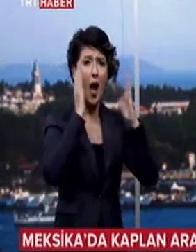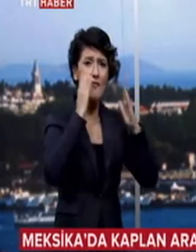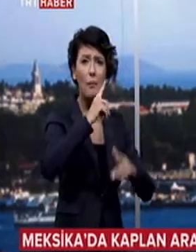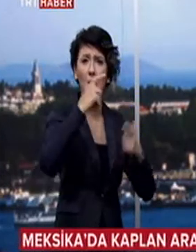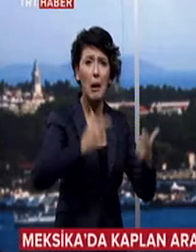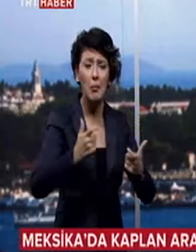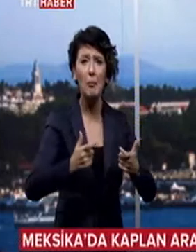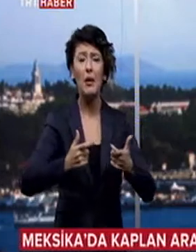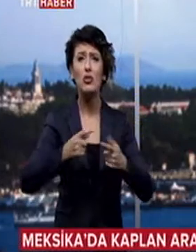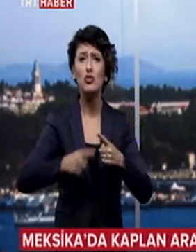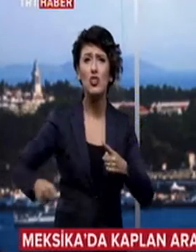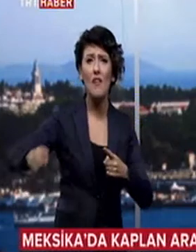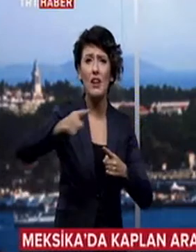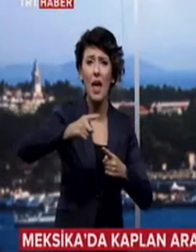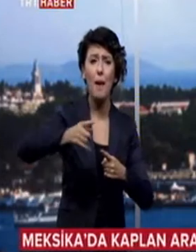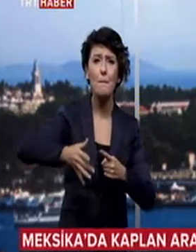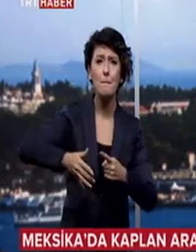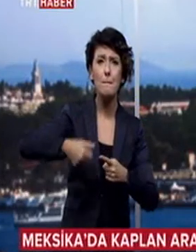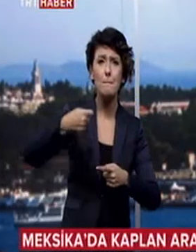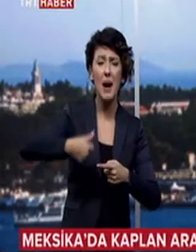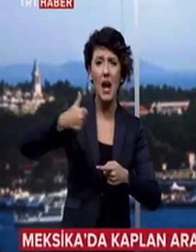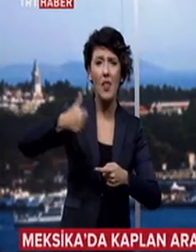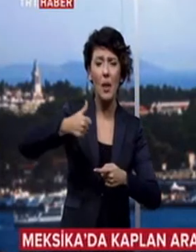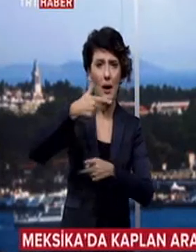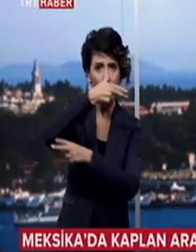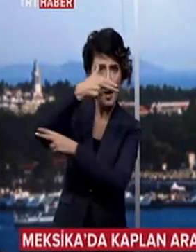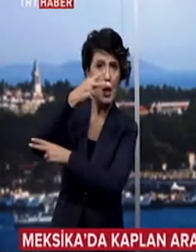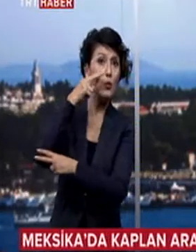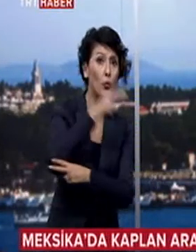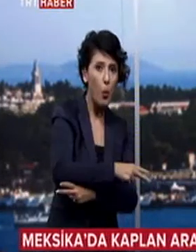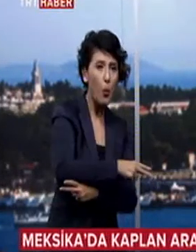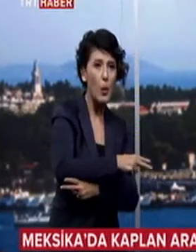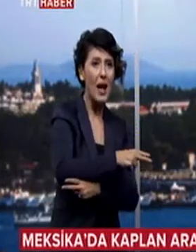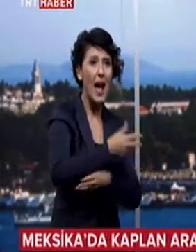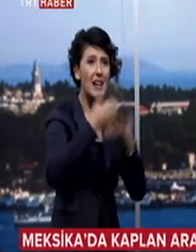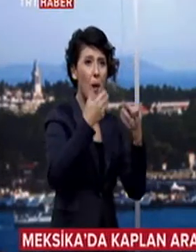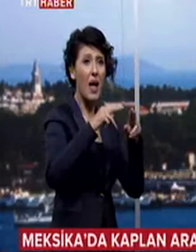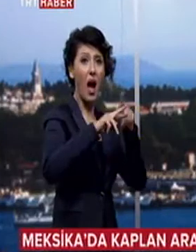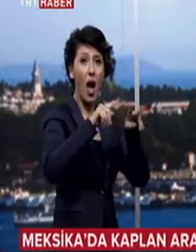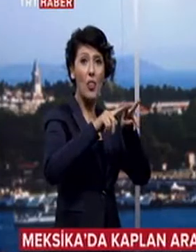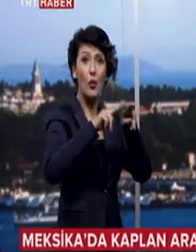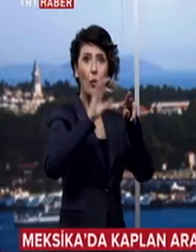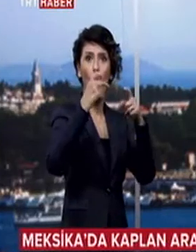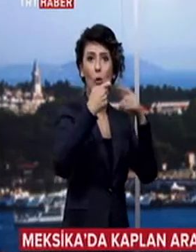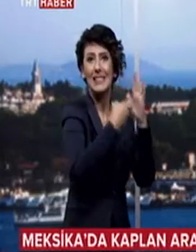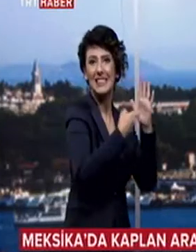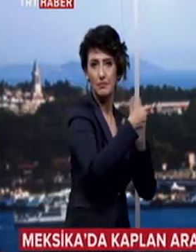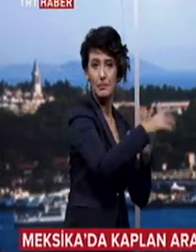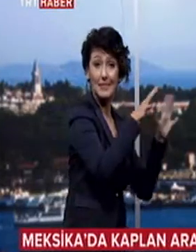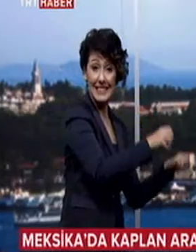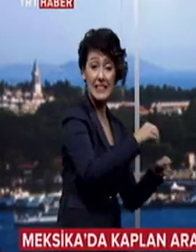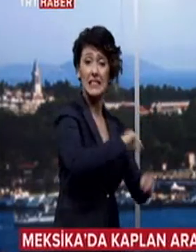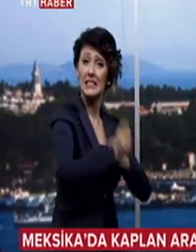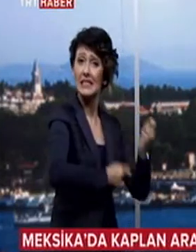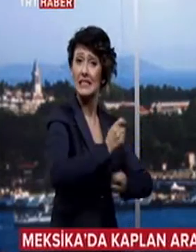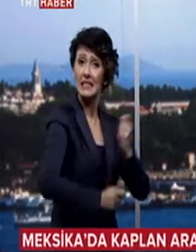ara Çevre Bakanlığı'nın kameralarından birine yakalandı. Kaplan Ankor'u yakalamak için